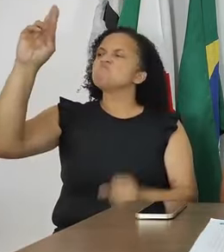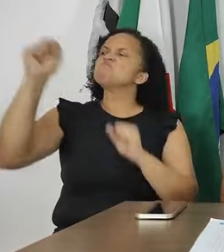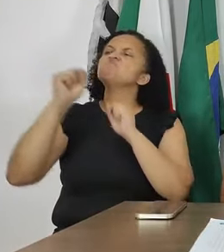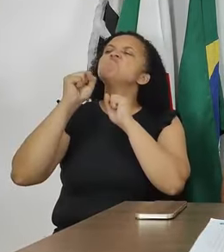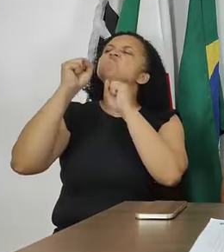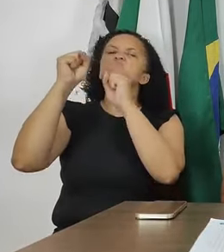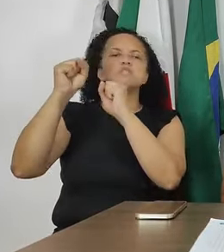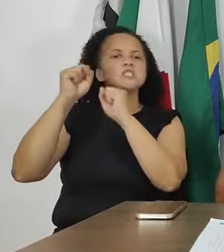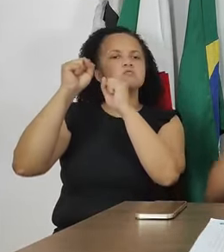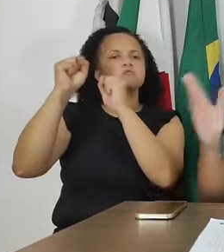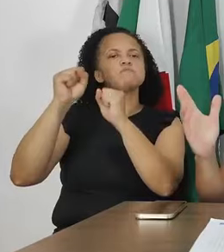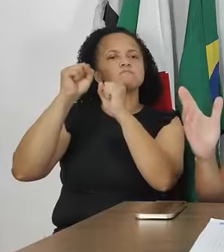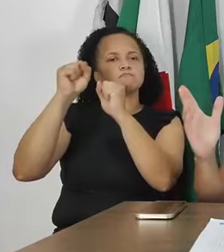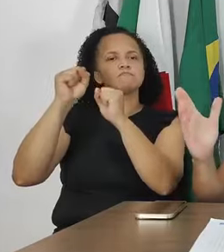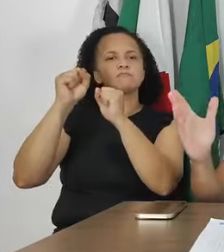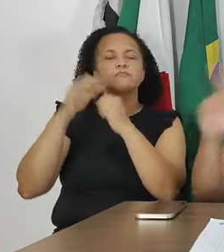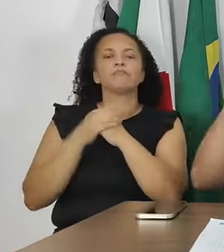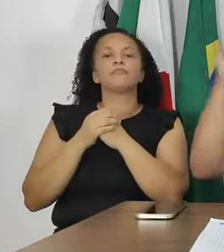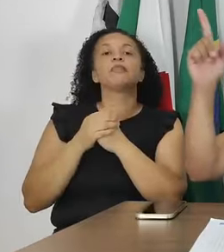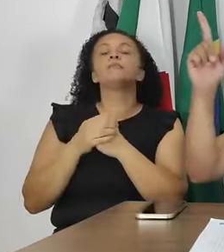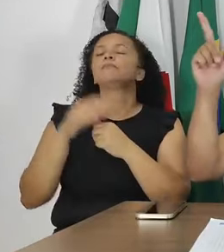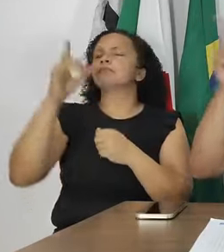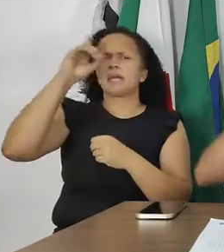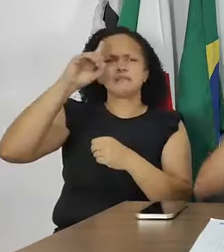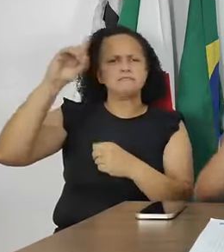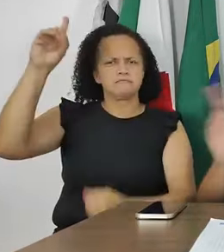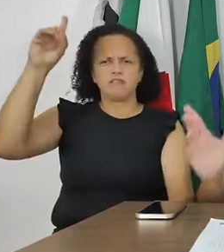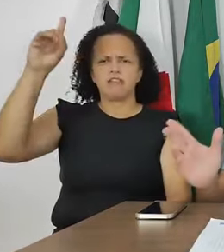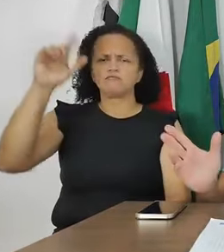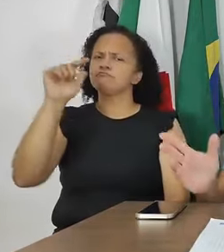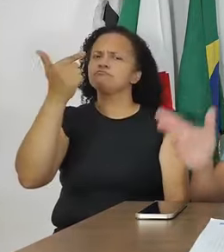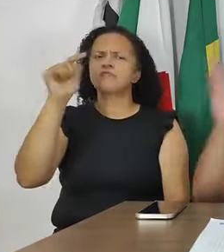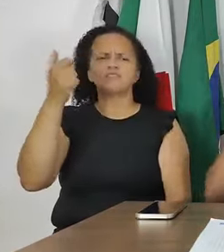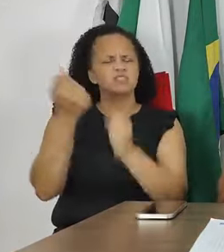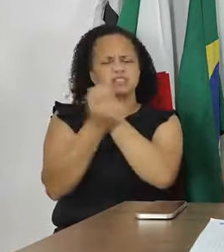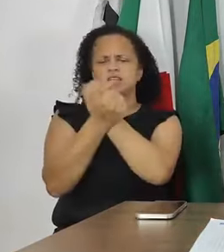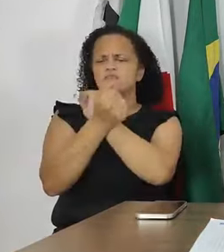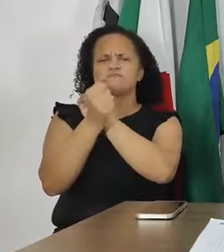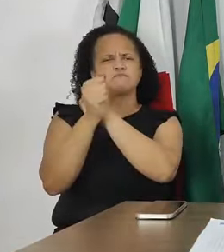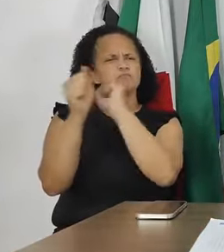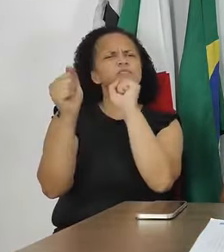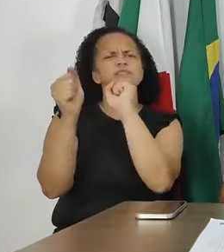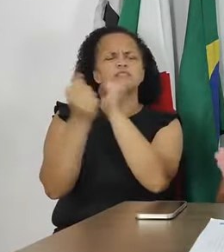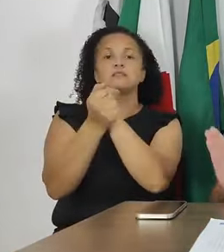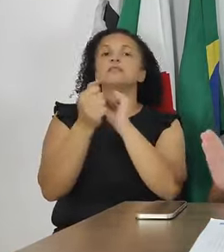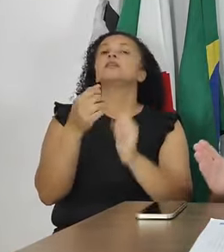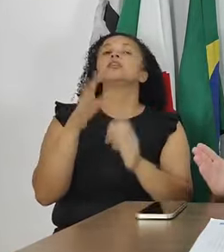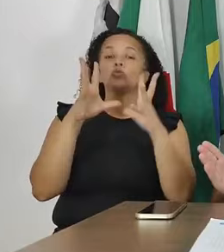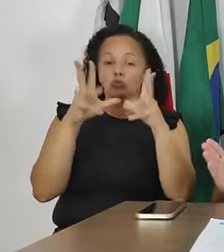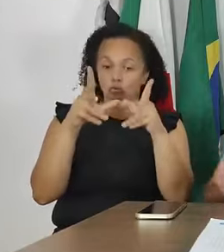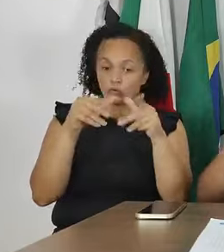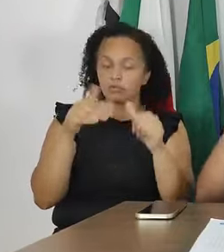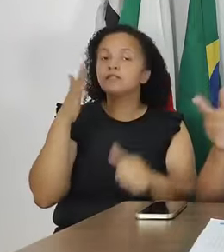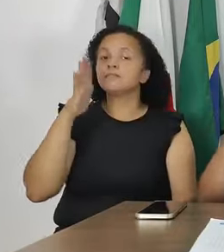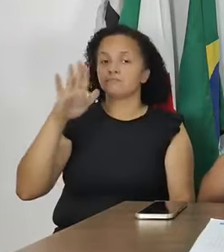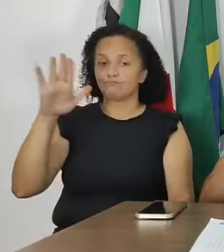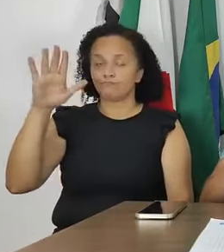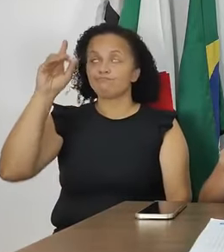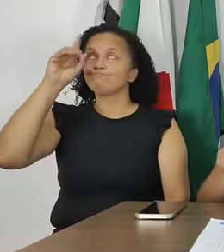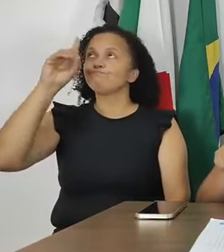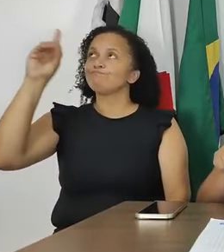Todo-Poderoso. Portanto, para Deus não há impossíveis em todas as tuas promessas, e nenhum